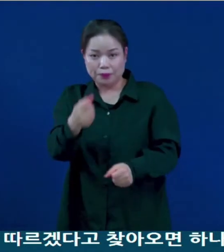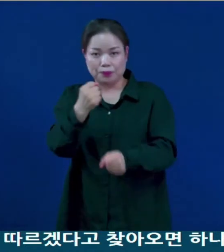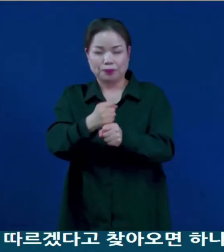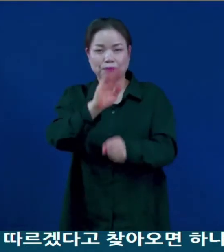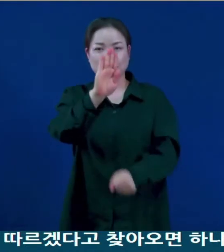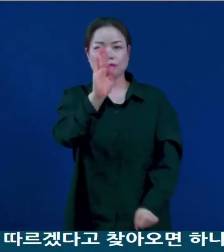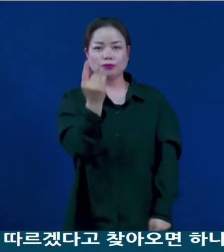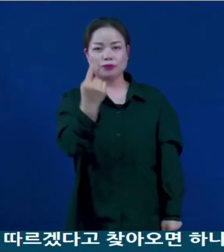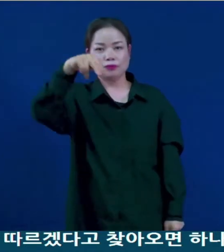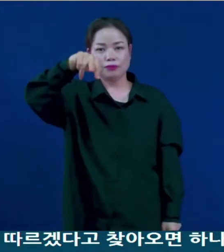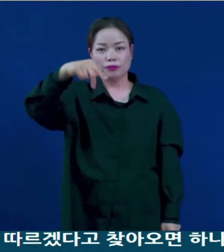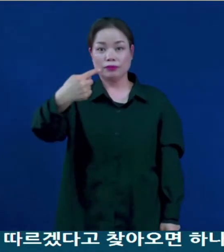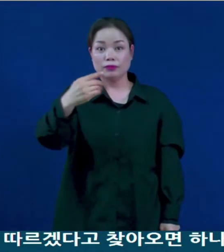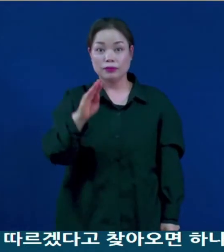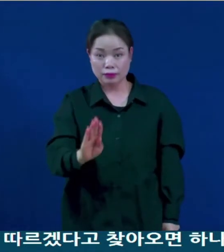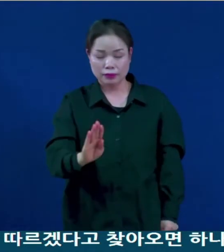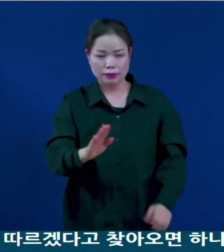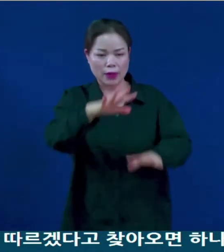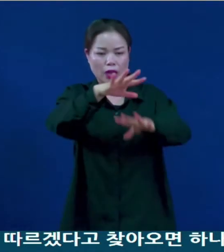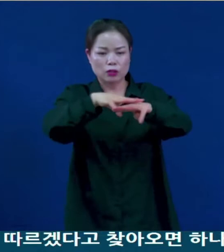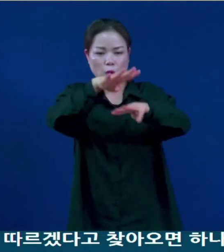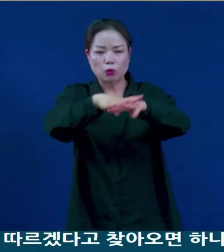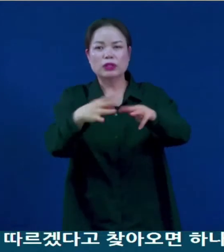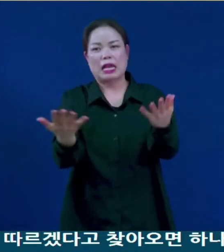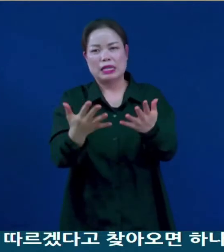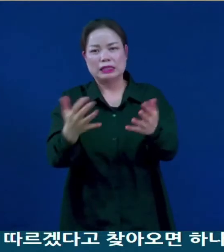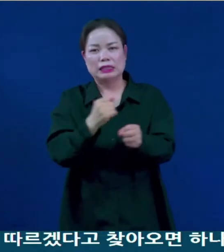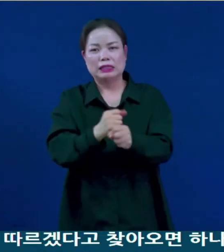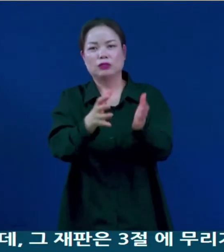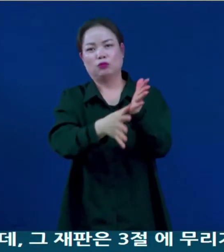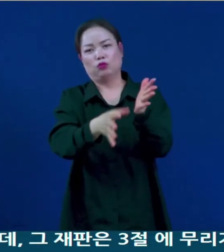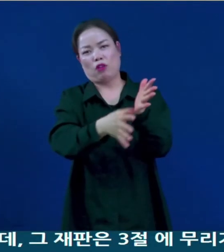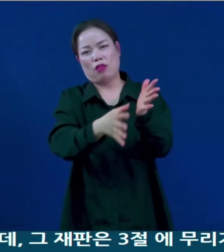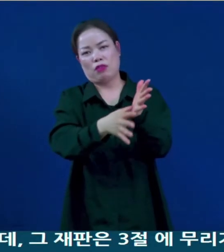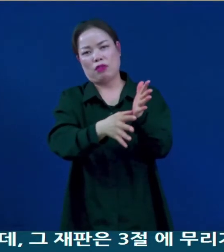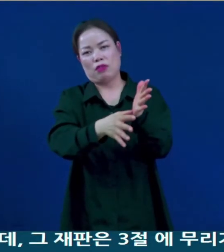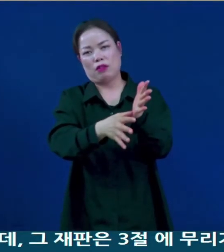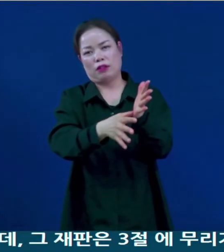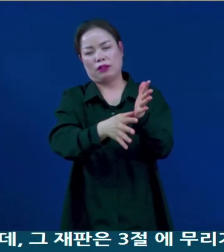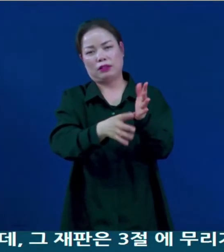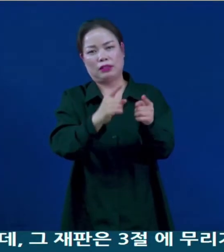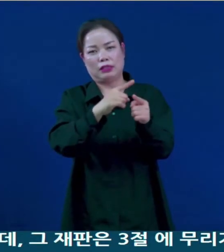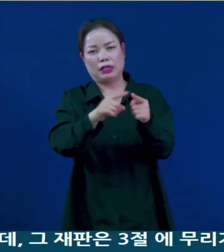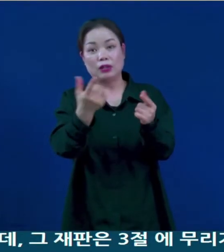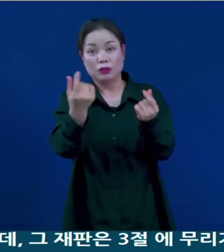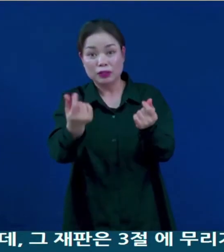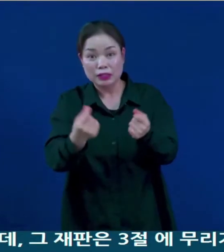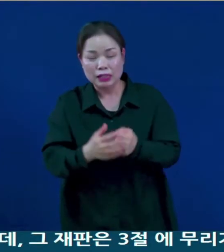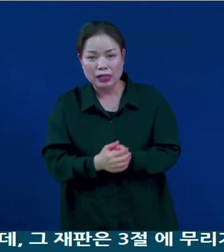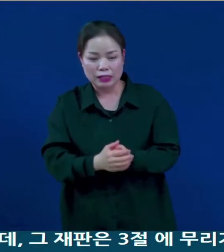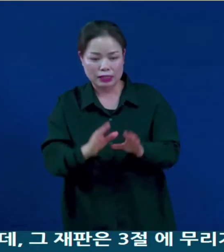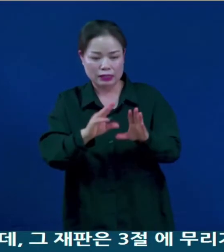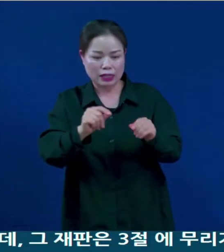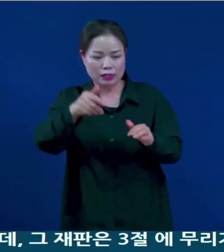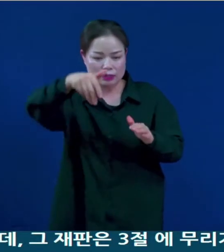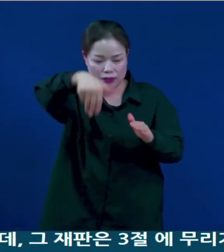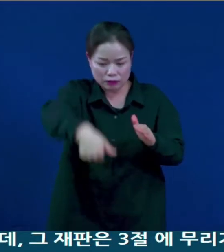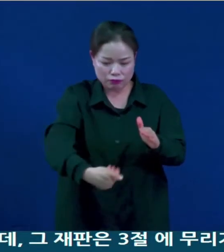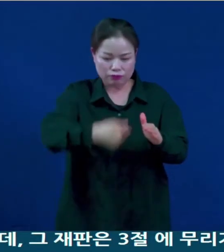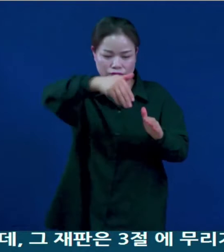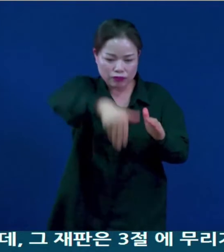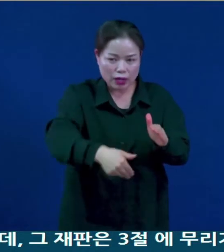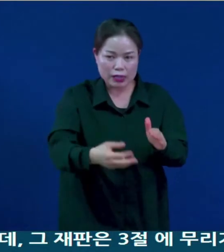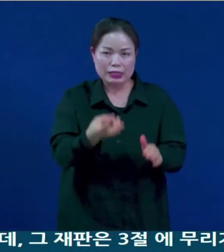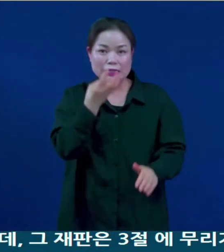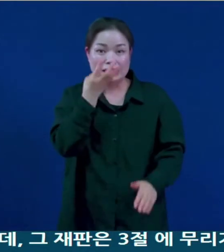보습은 농사를 지을 때 짐승이 끄는 쟁기의 그 날을 가리킵니다. 땅을 일구어서 씨를